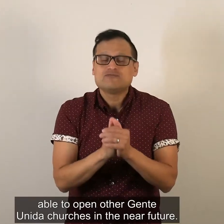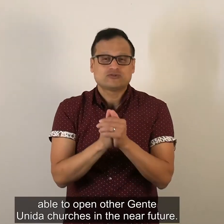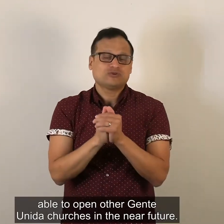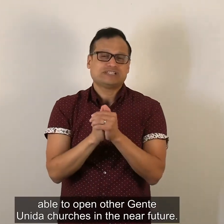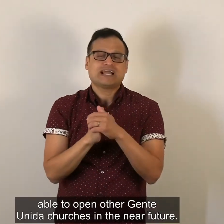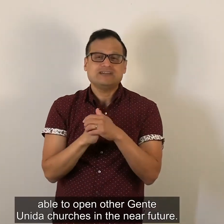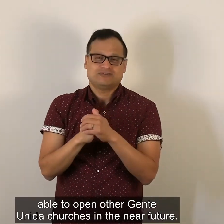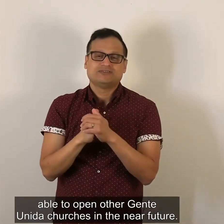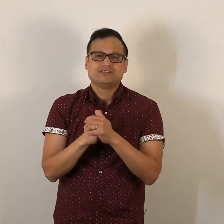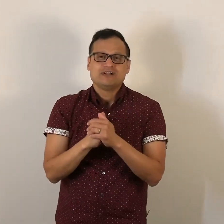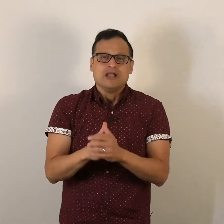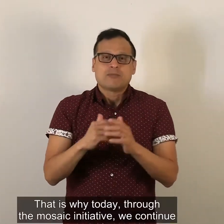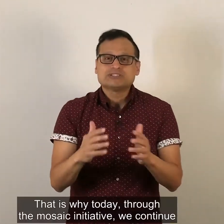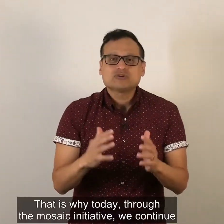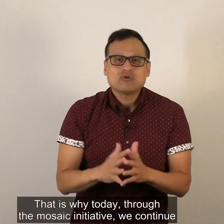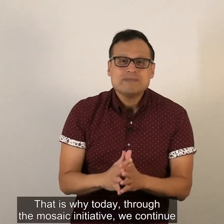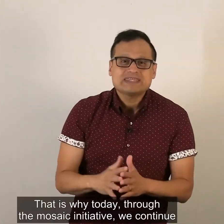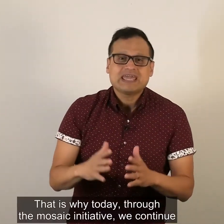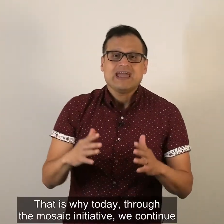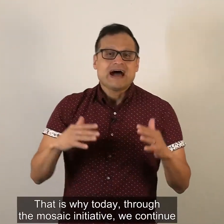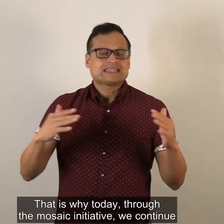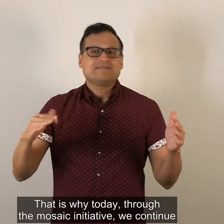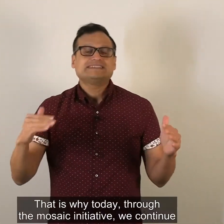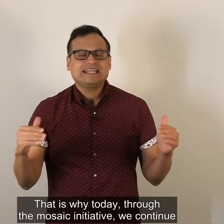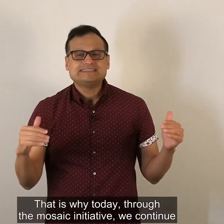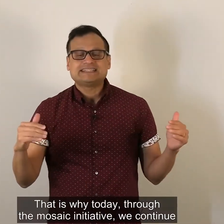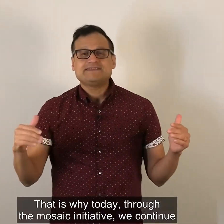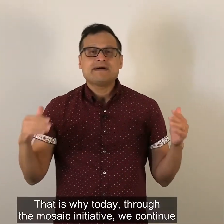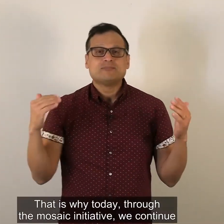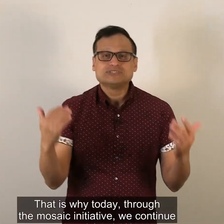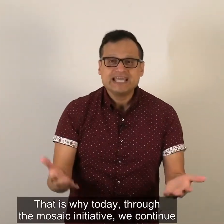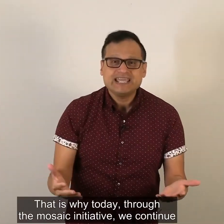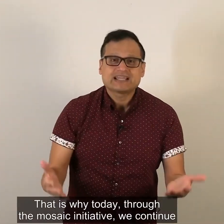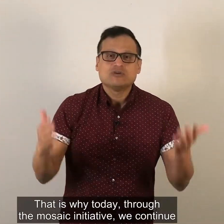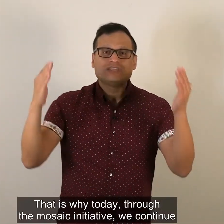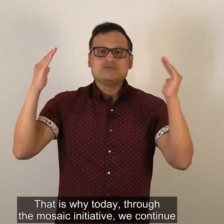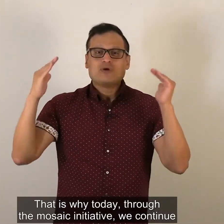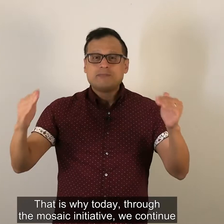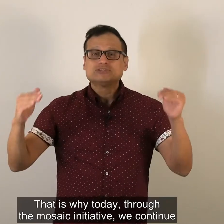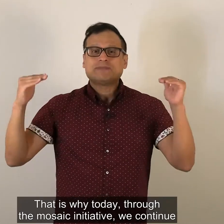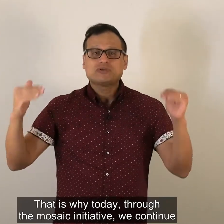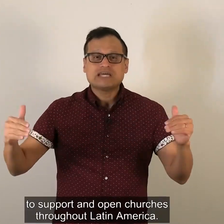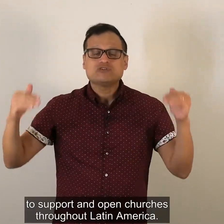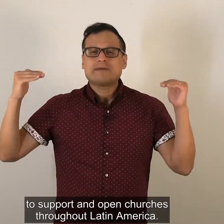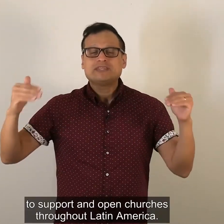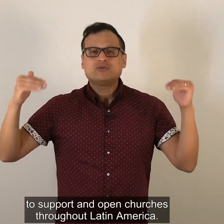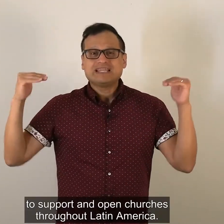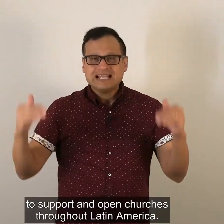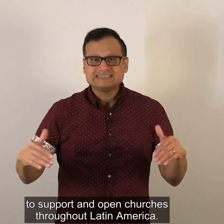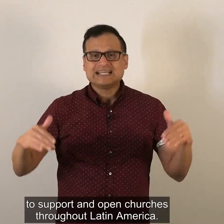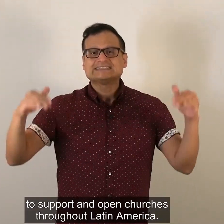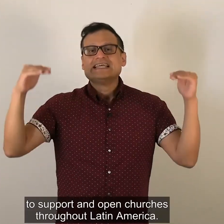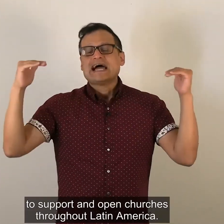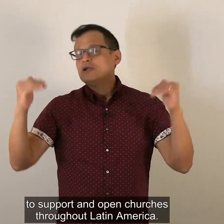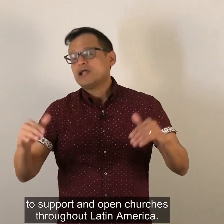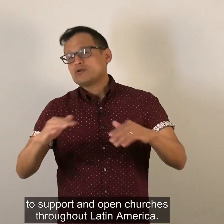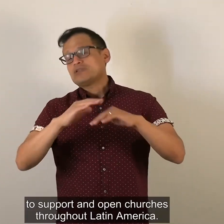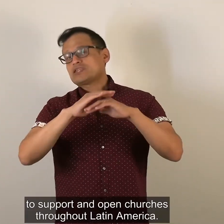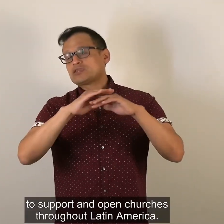futuro cercano. Por eso actualmente a través de la iniciativa Mosaic continuamos apoyando y abriendo iglesias a lo largo de